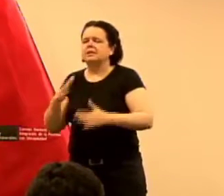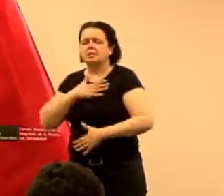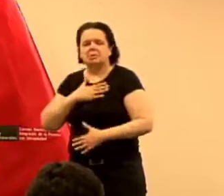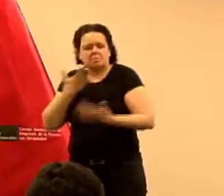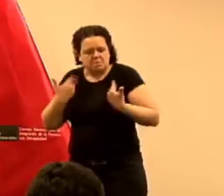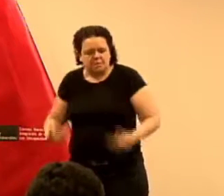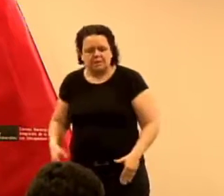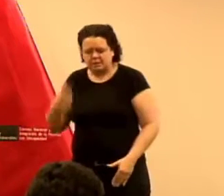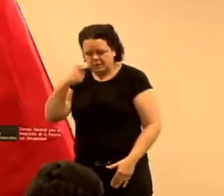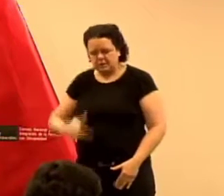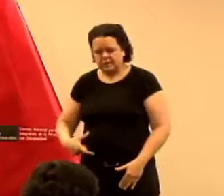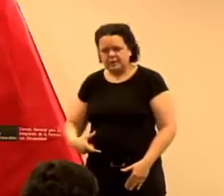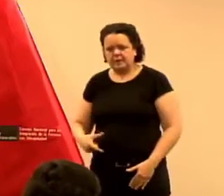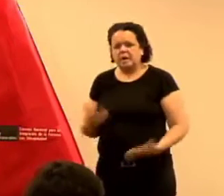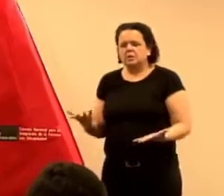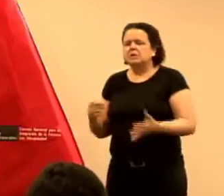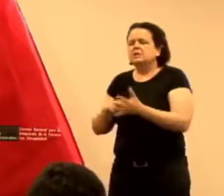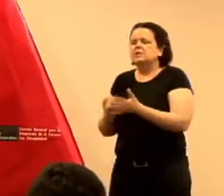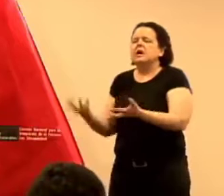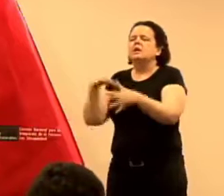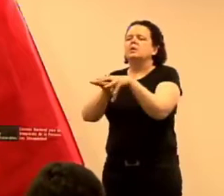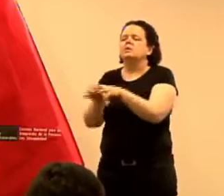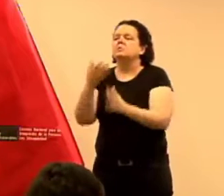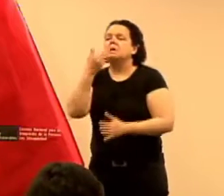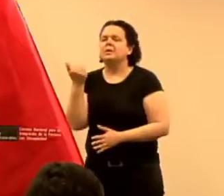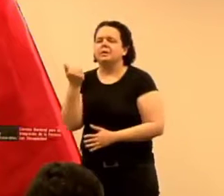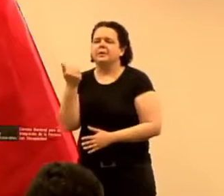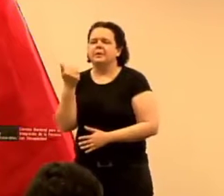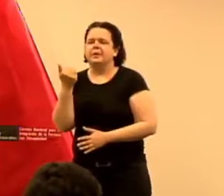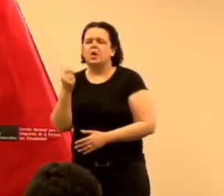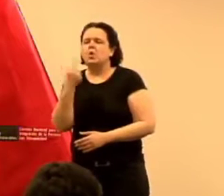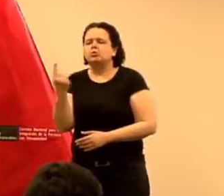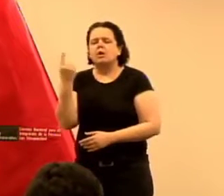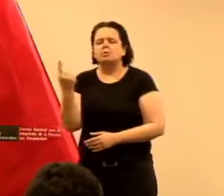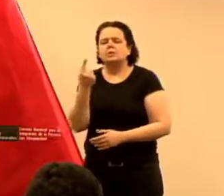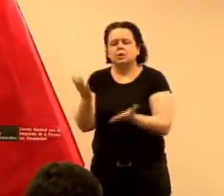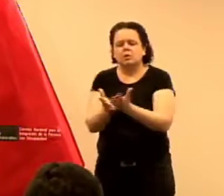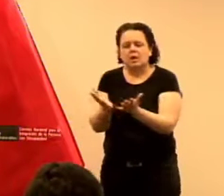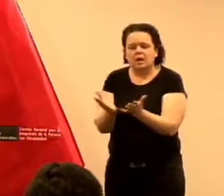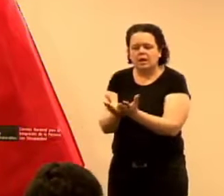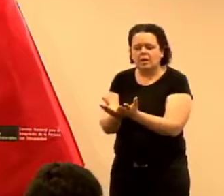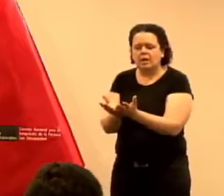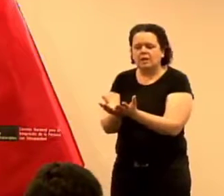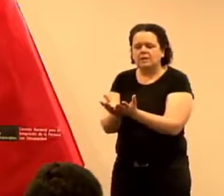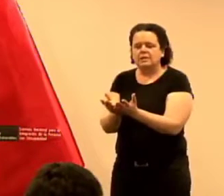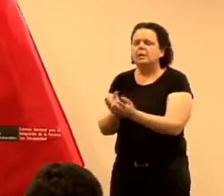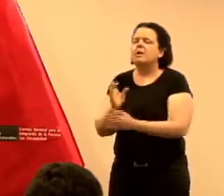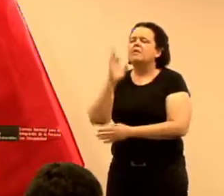este proceso a una mayor inclusión más allá que en el nivel educativo de las personas con discapacidad.